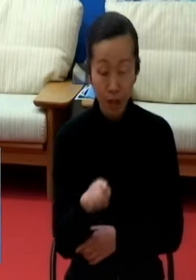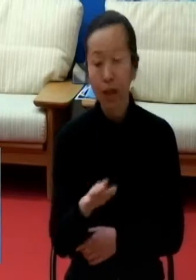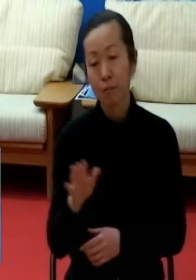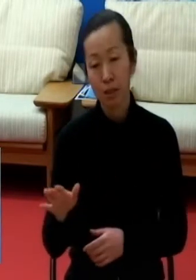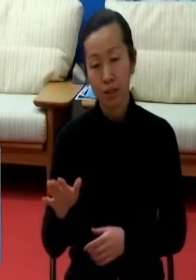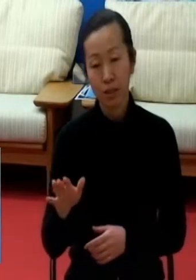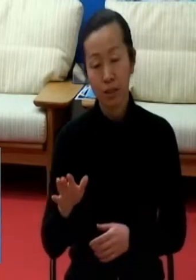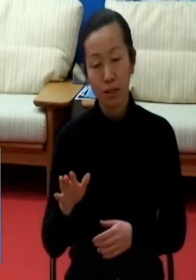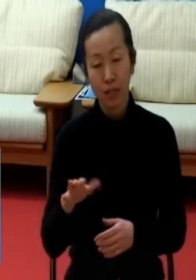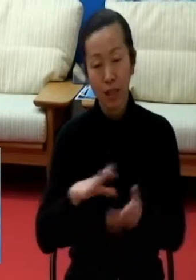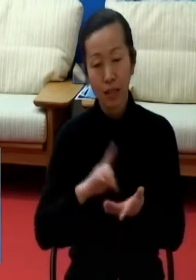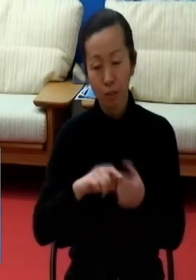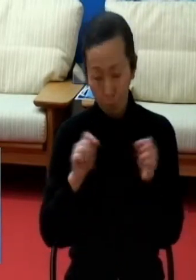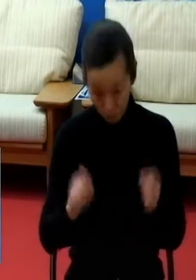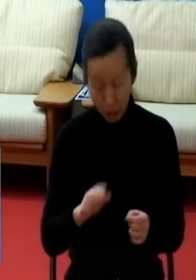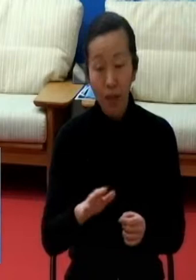し、